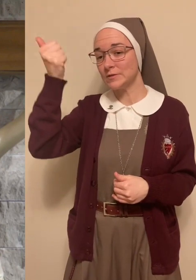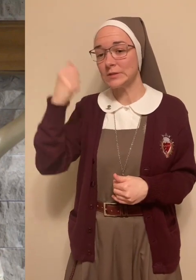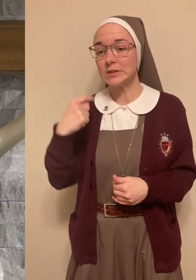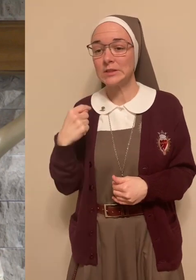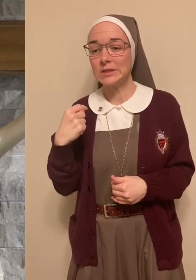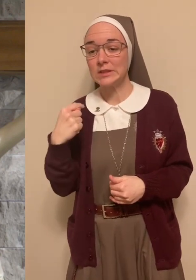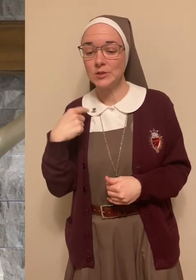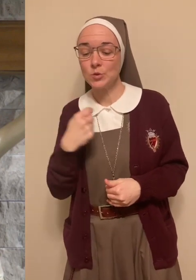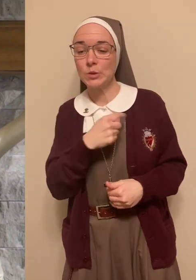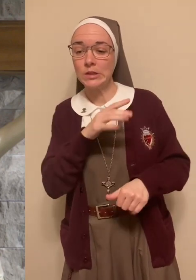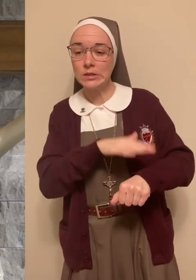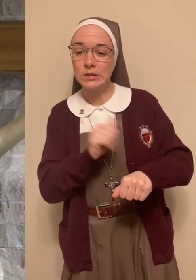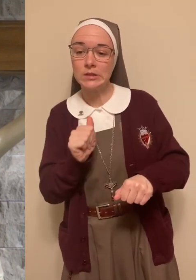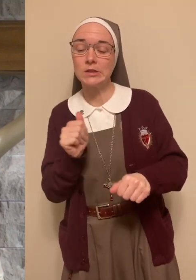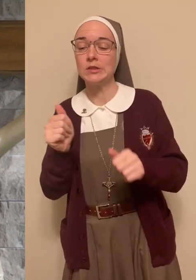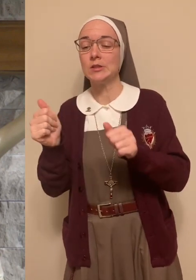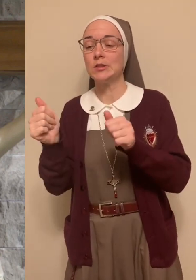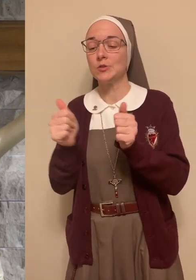Te pedimos